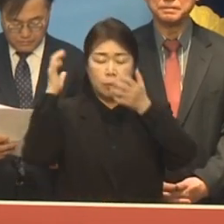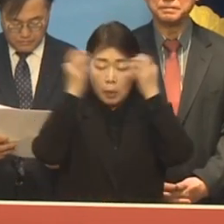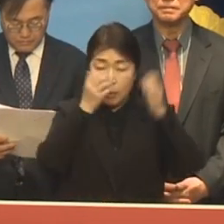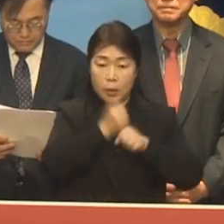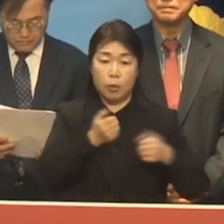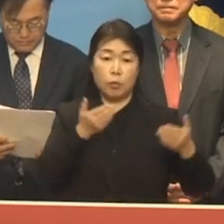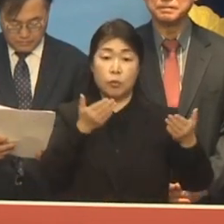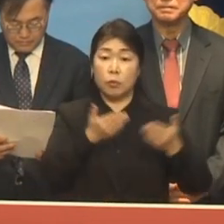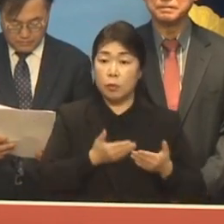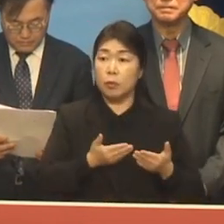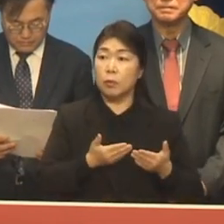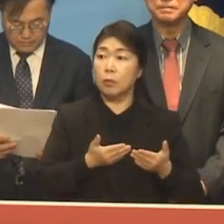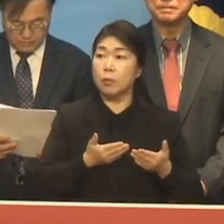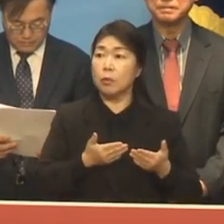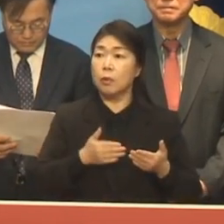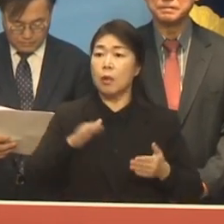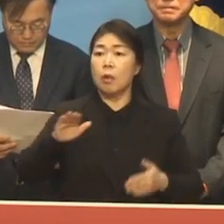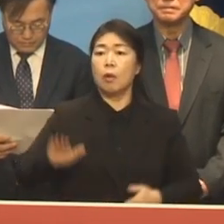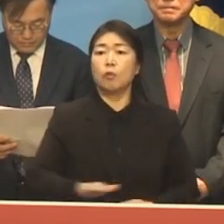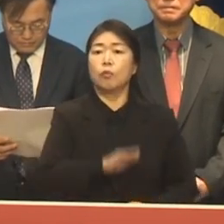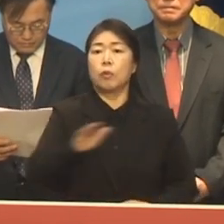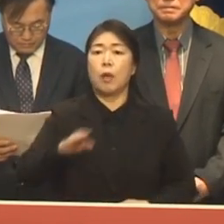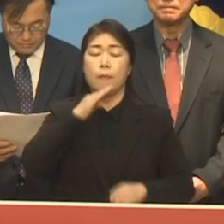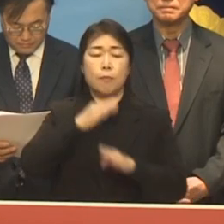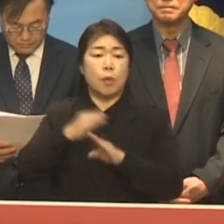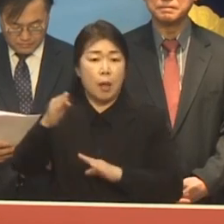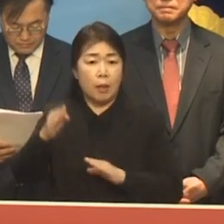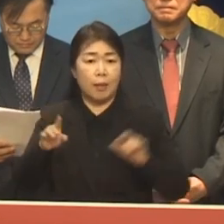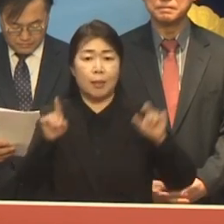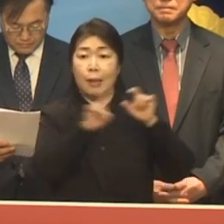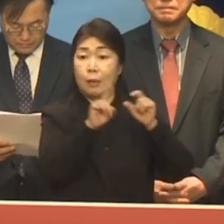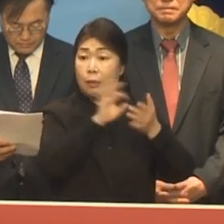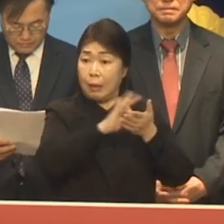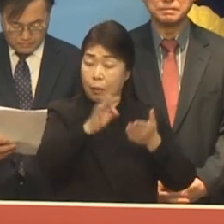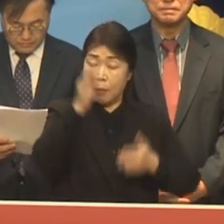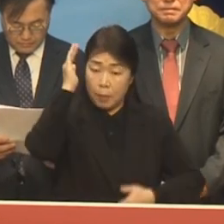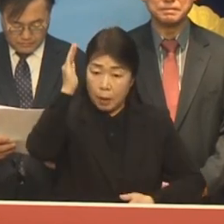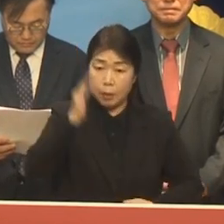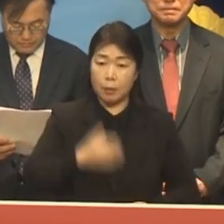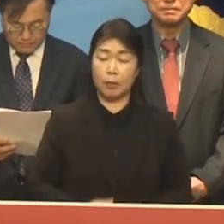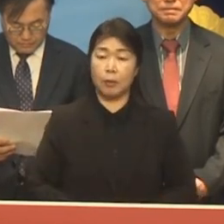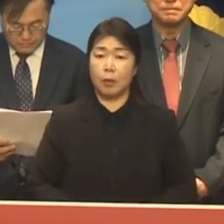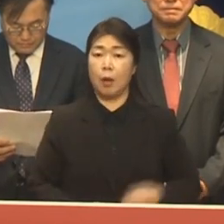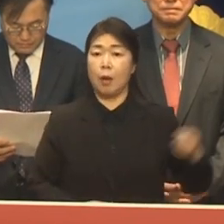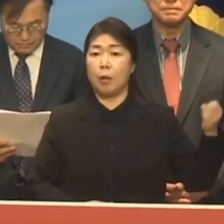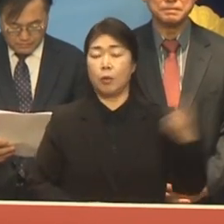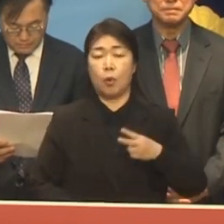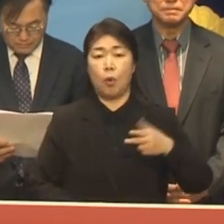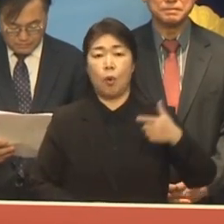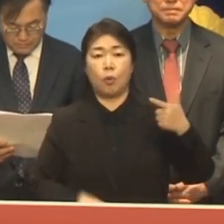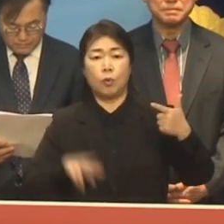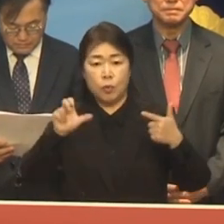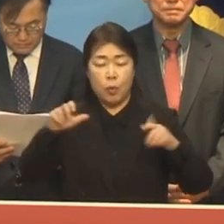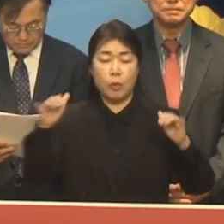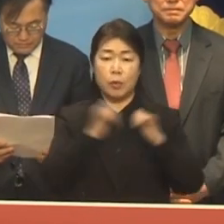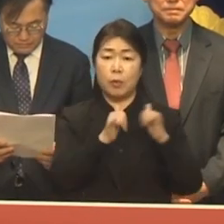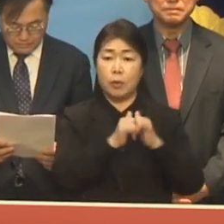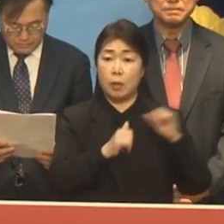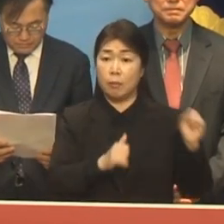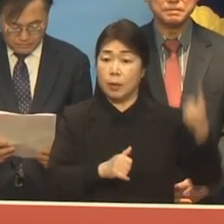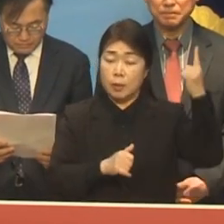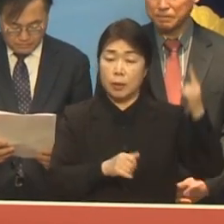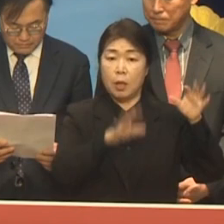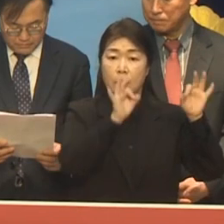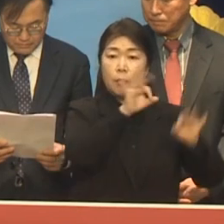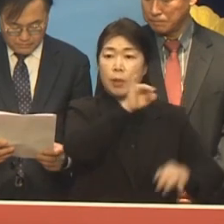주적들을 우리의 북한이라는 이적성 발언과 또 6.25 전쟁을 일으킨